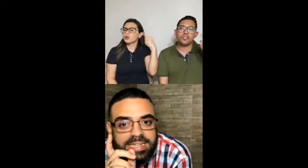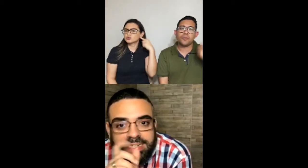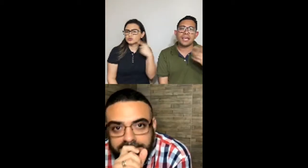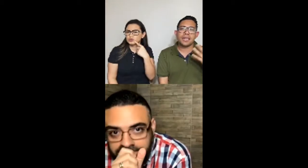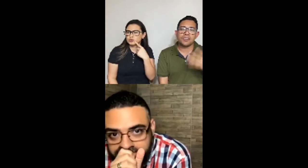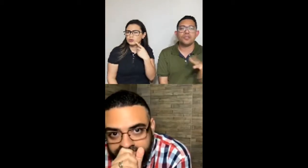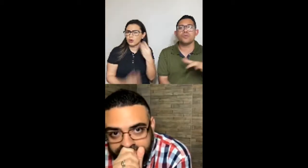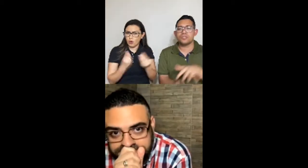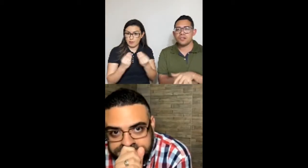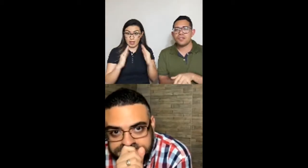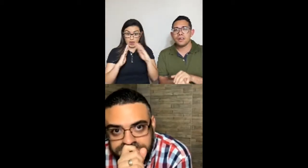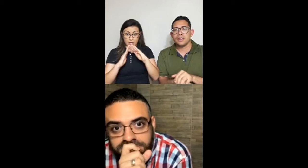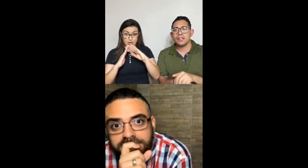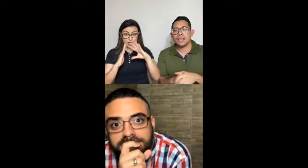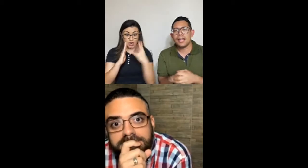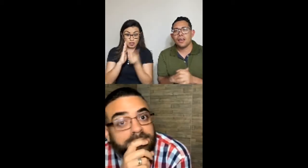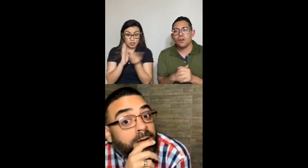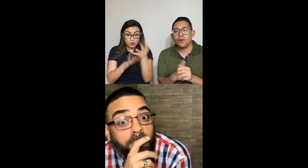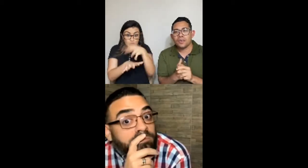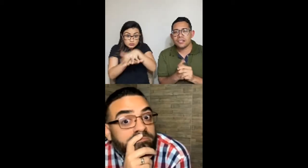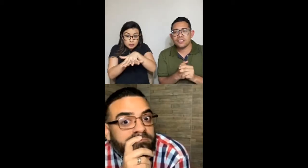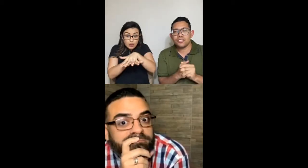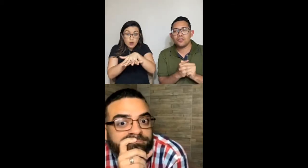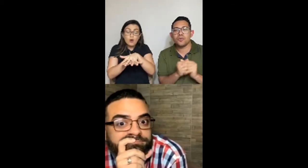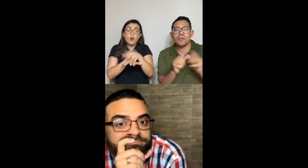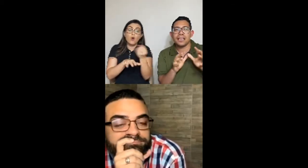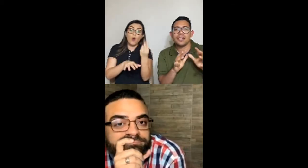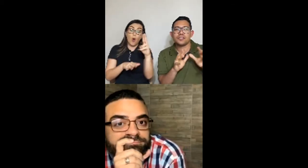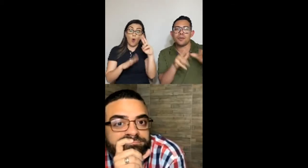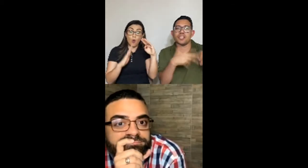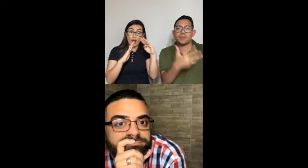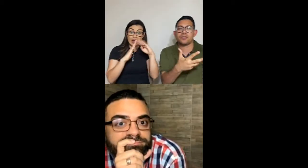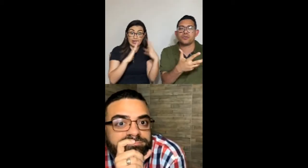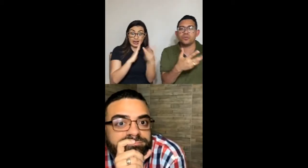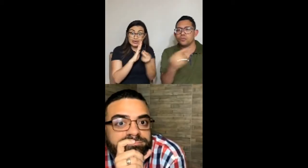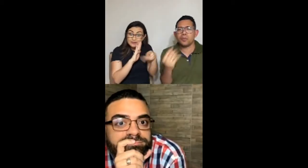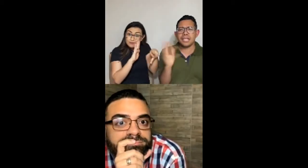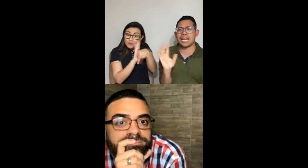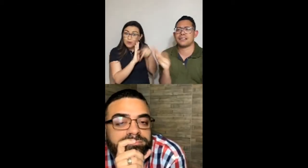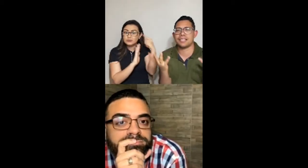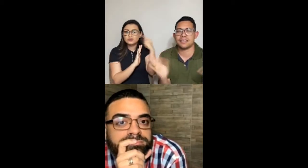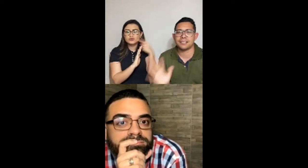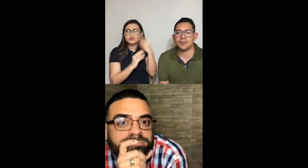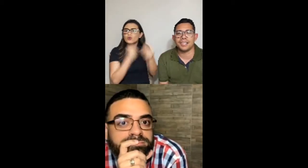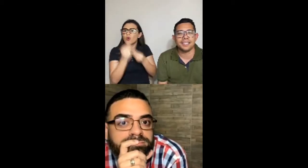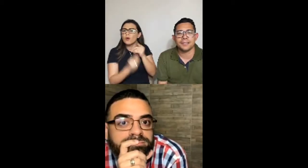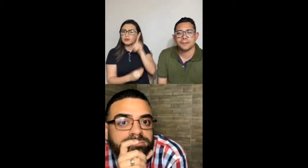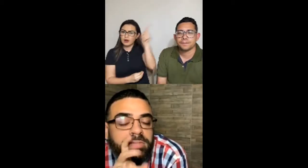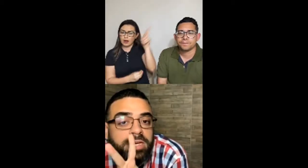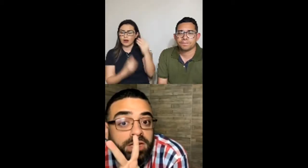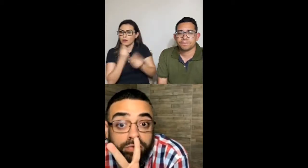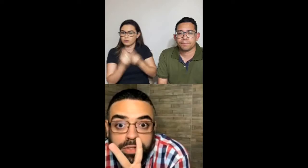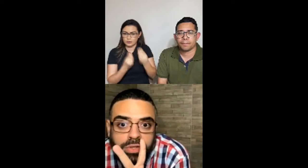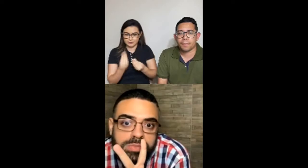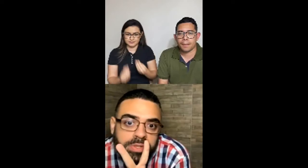sentido de uma igreja inclusiva, né? Ou nesse sentido uma igreja somente para surdos? Como que era essa questão aí?